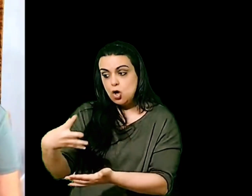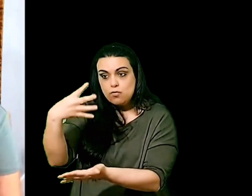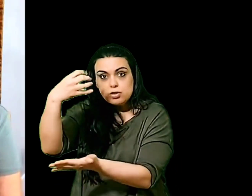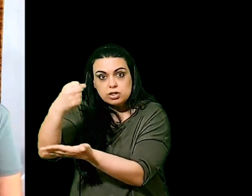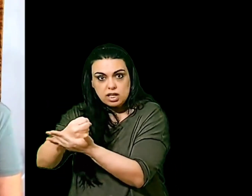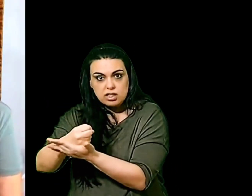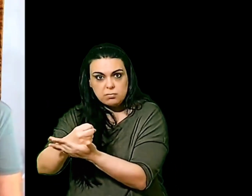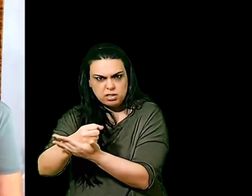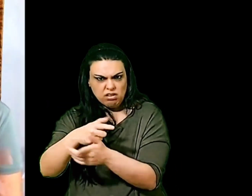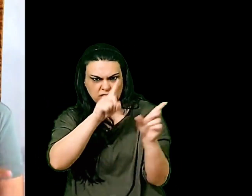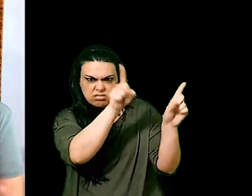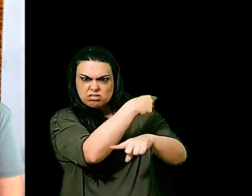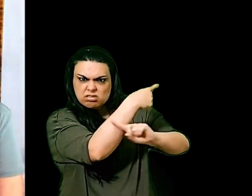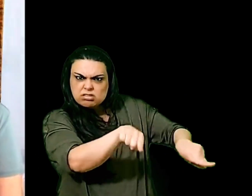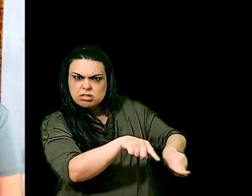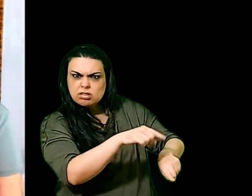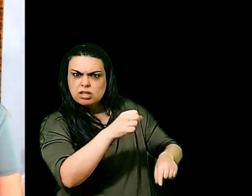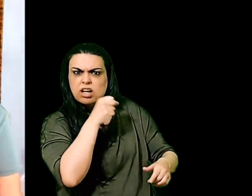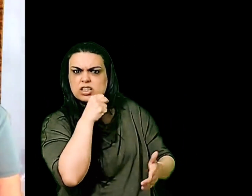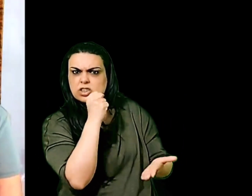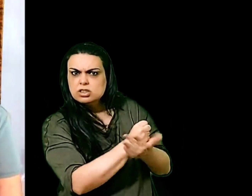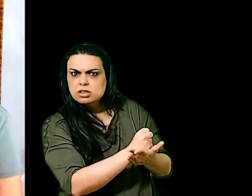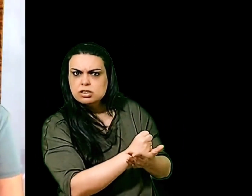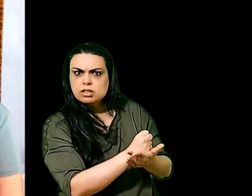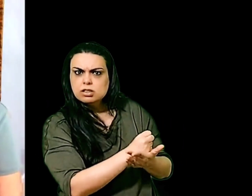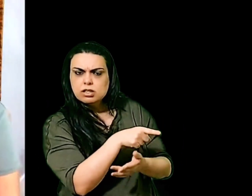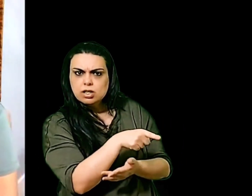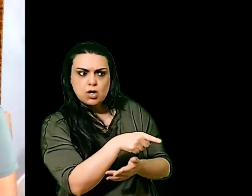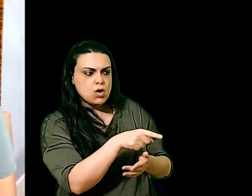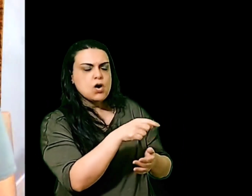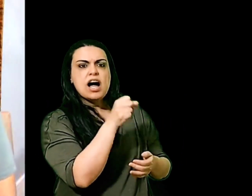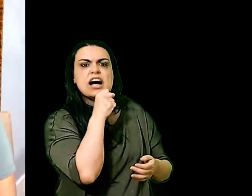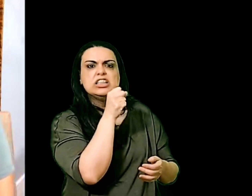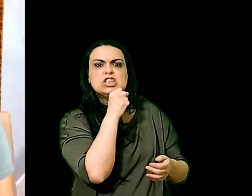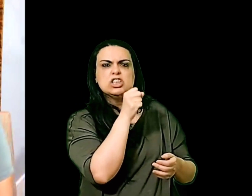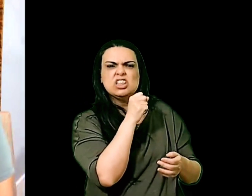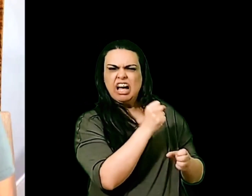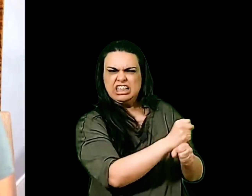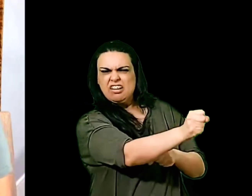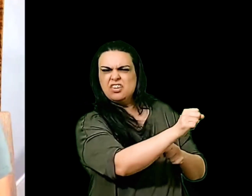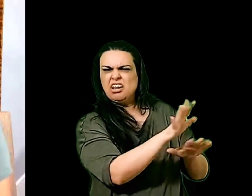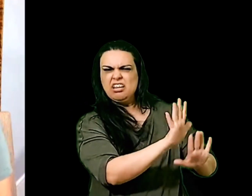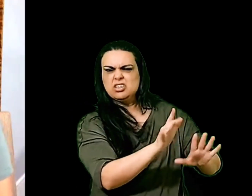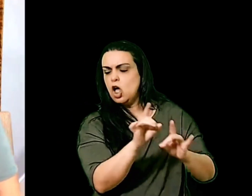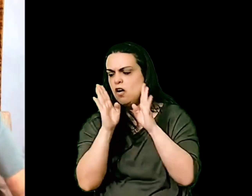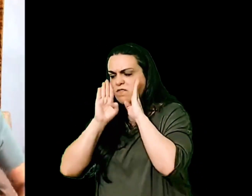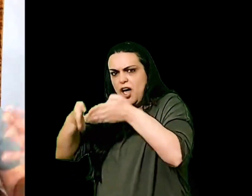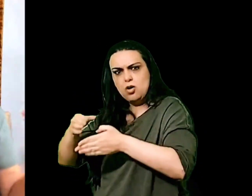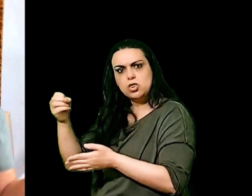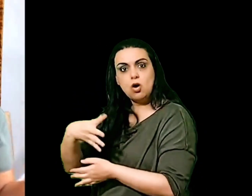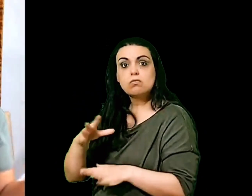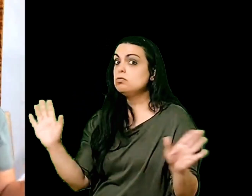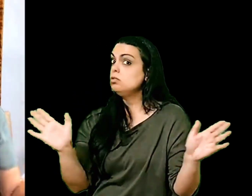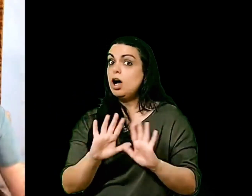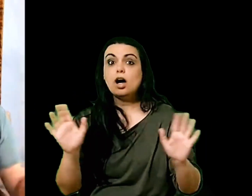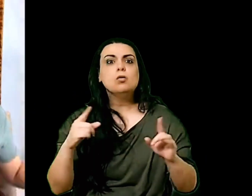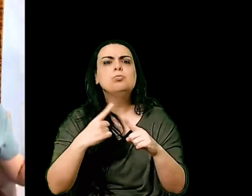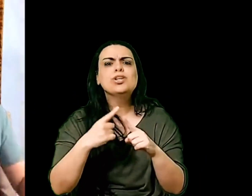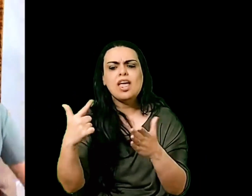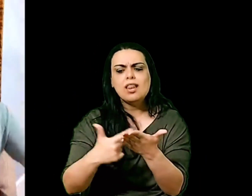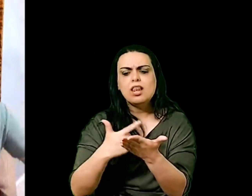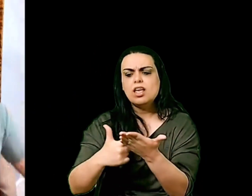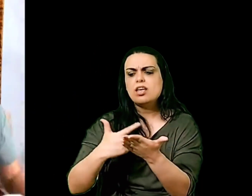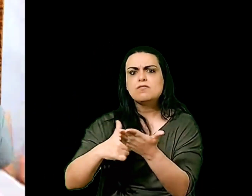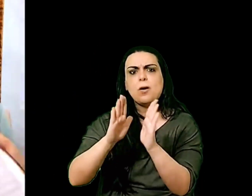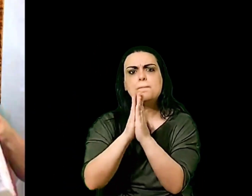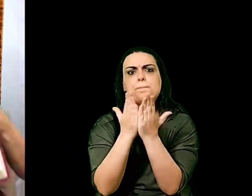alguns estão fazendo, o Novo Testamento não abole o Antigo. E o Antigo também não abole o Novo. O que eles são? Por que eles